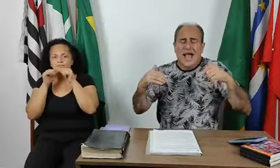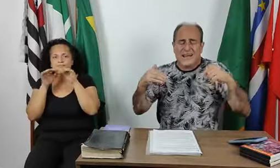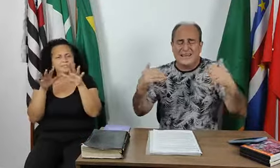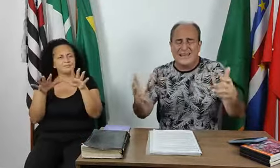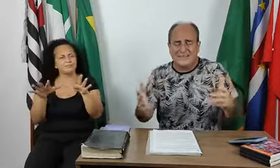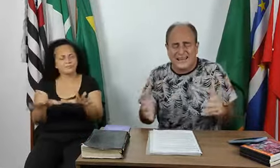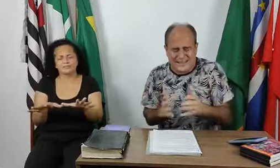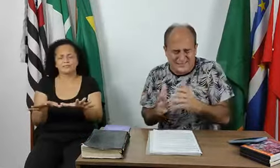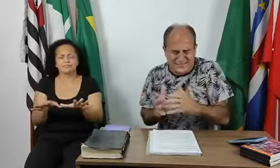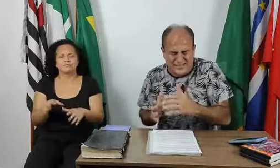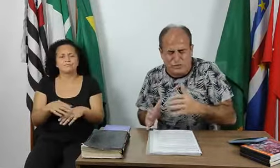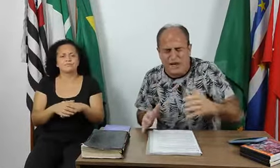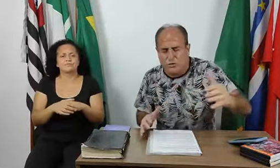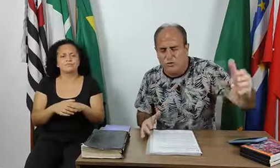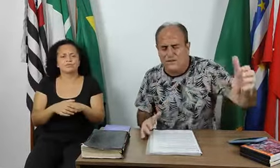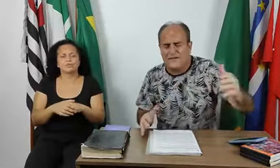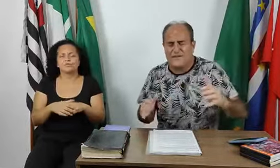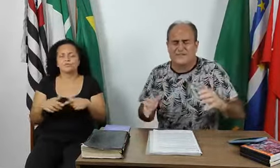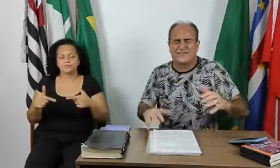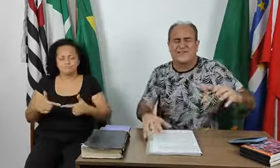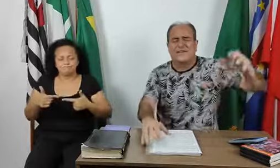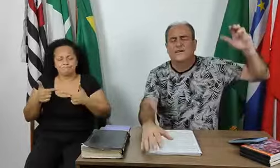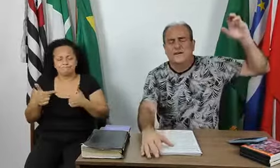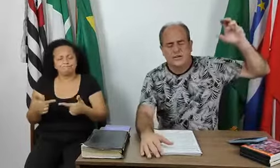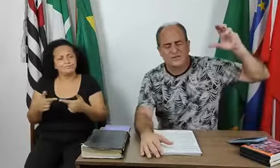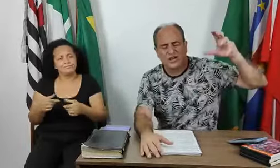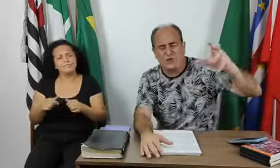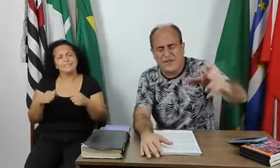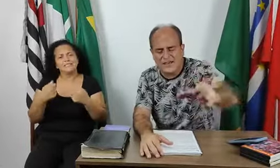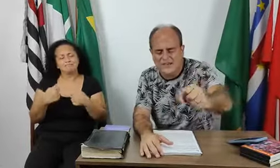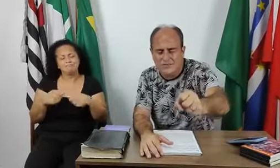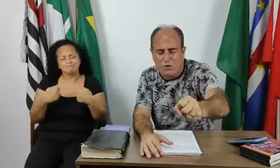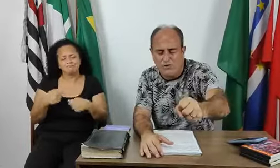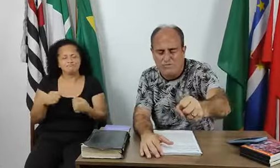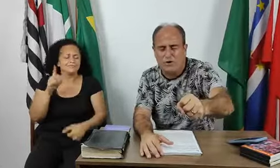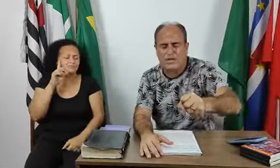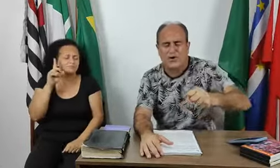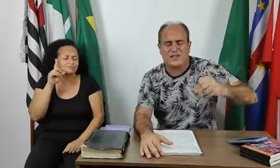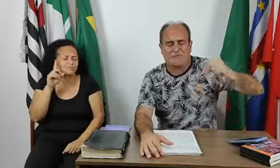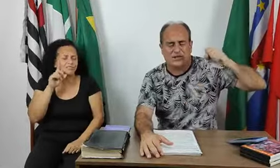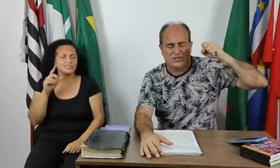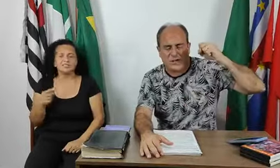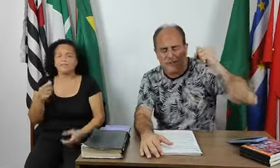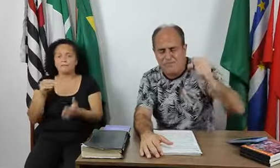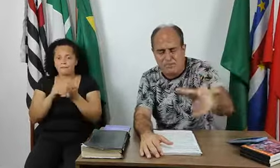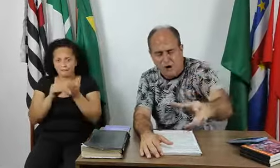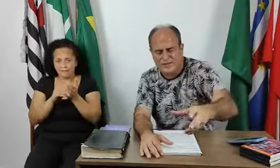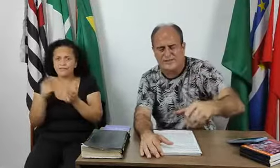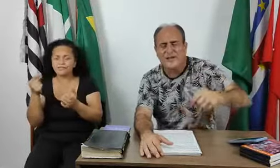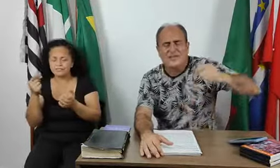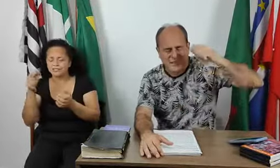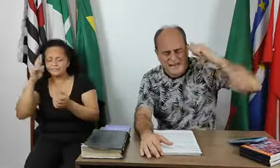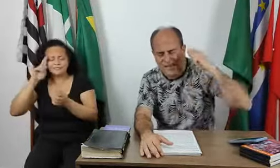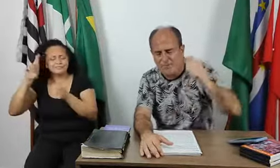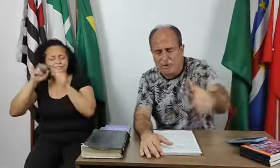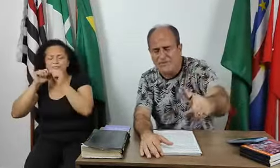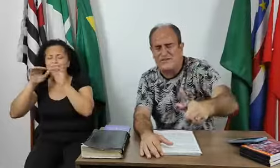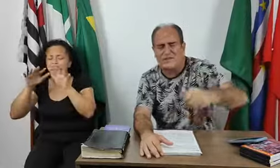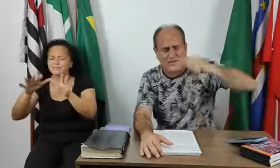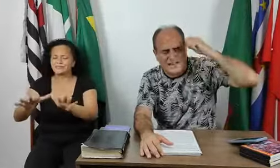desempregado, aquele que está atravessando uma luta financeira, que o Senhor venha se mover poderosamente, abrir portas,